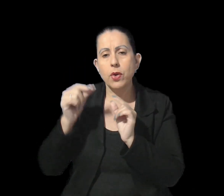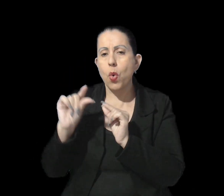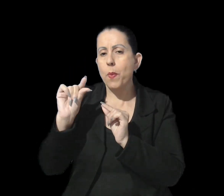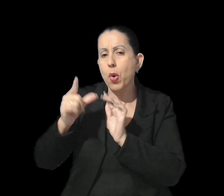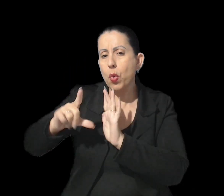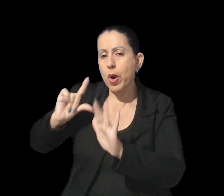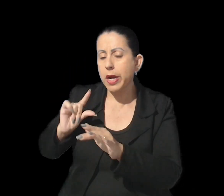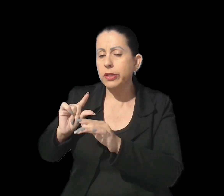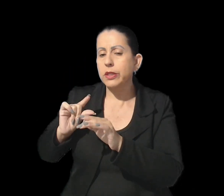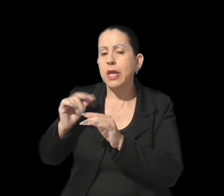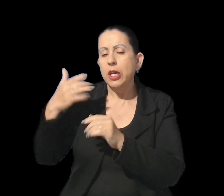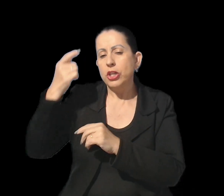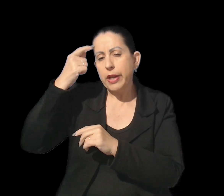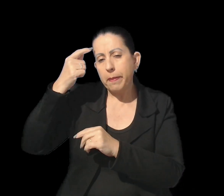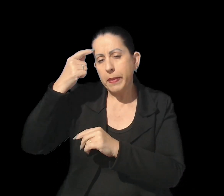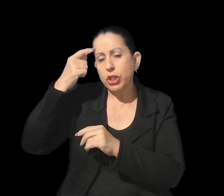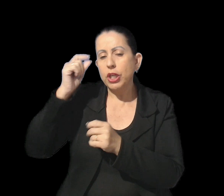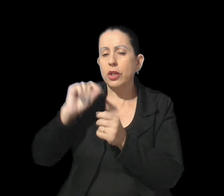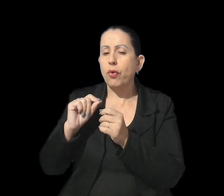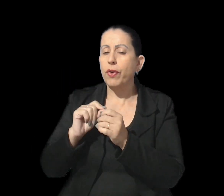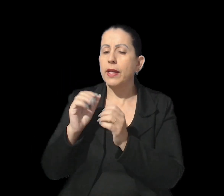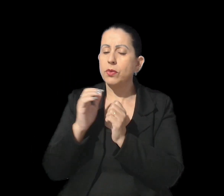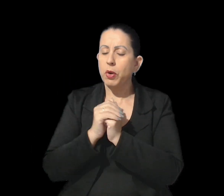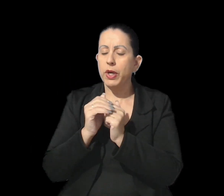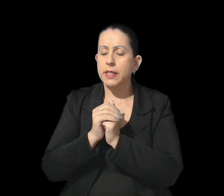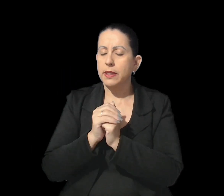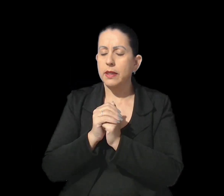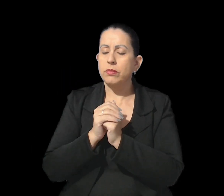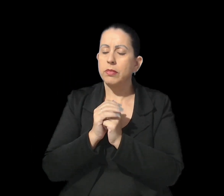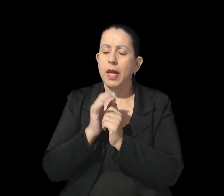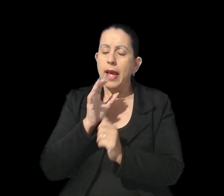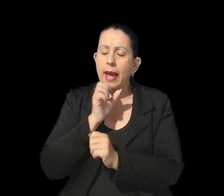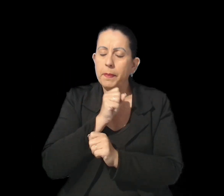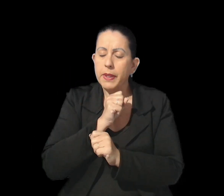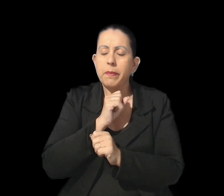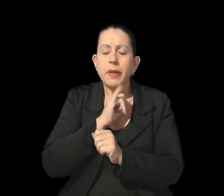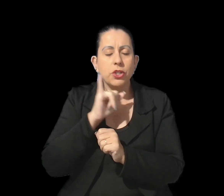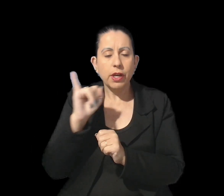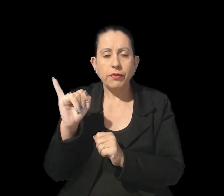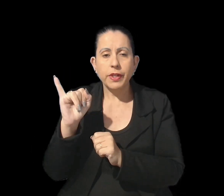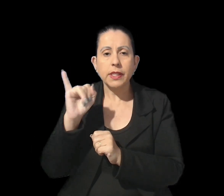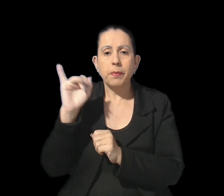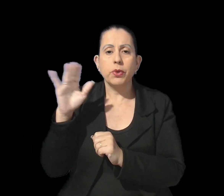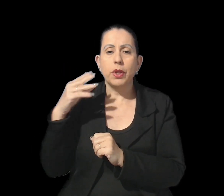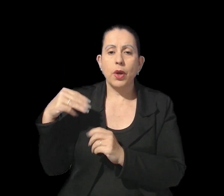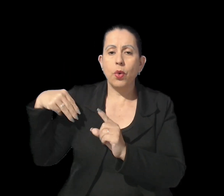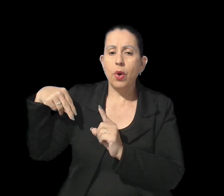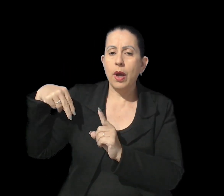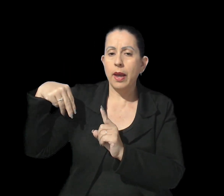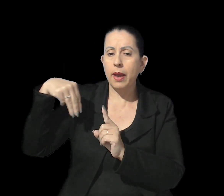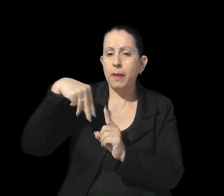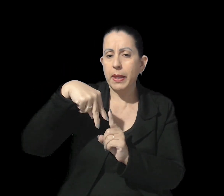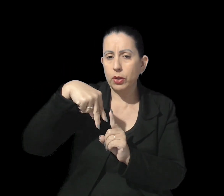ou um pouco antes, já medita ou faz uma oração rapidamente, avisa para o teu